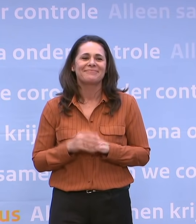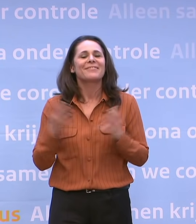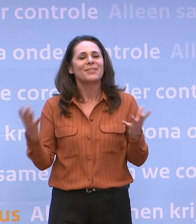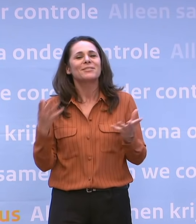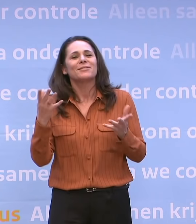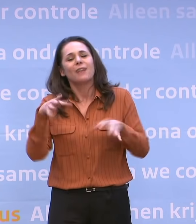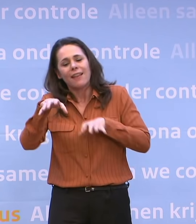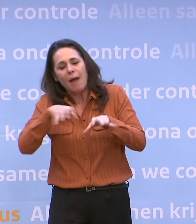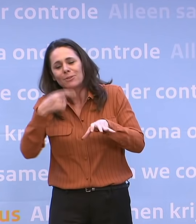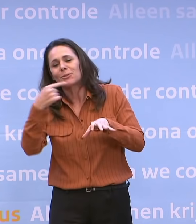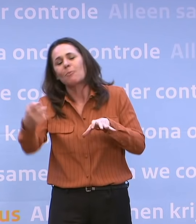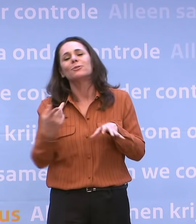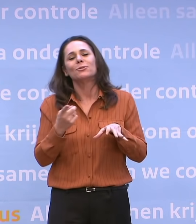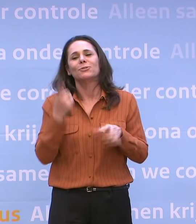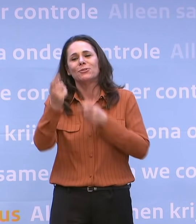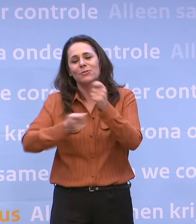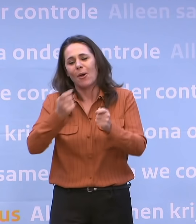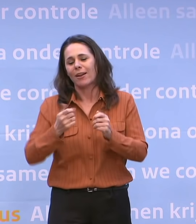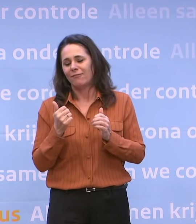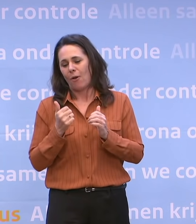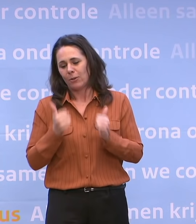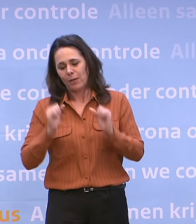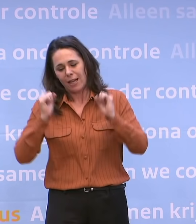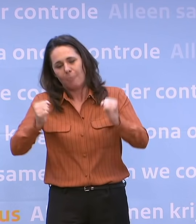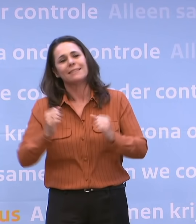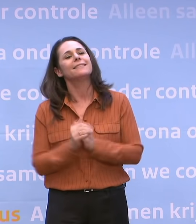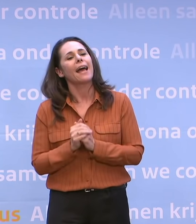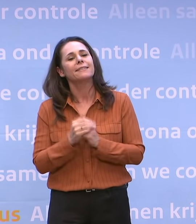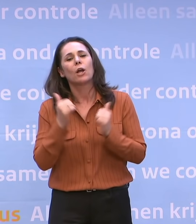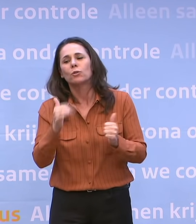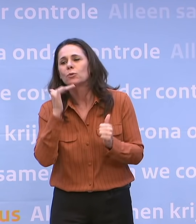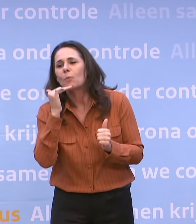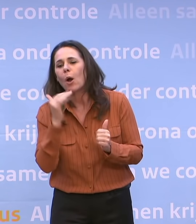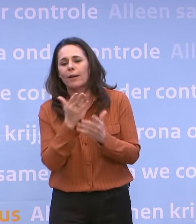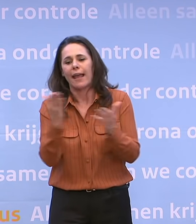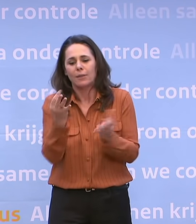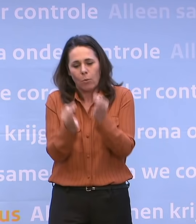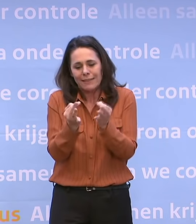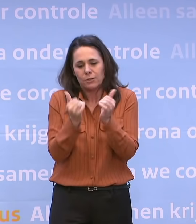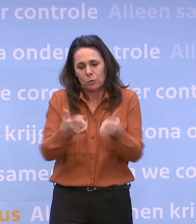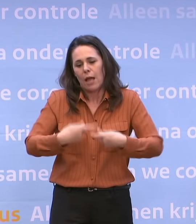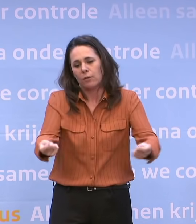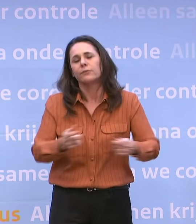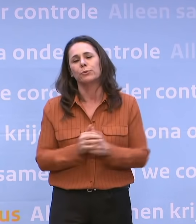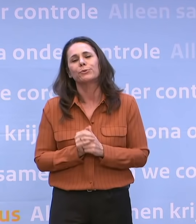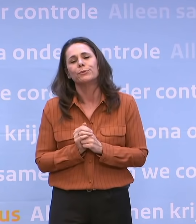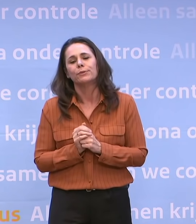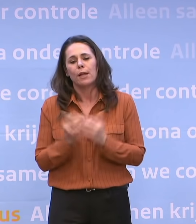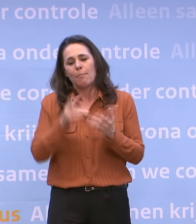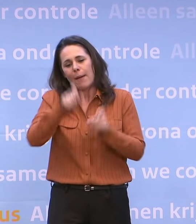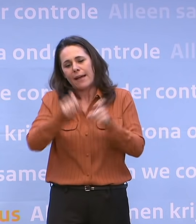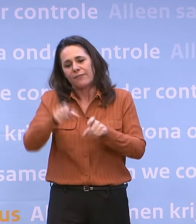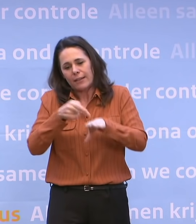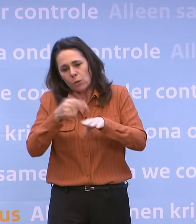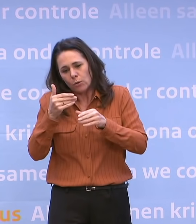hebben is voldoende testcapaciteit, voldoende mogelijkheden voor die laboratoria om hun test op een goede manier te kunnen uitvoeren. Het zal echt enkele weken duren voordat we op